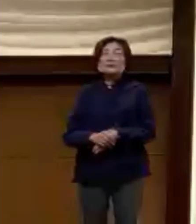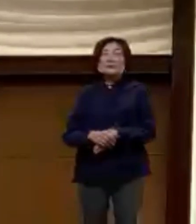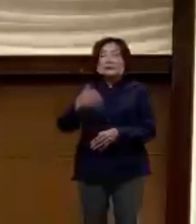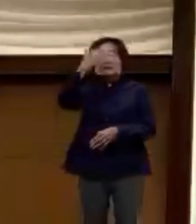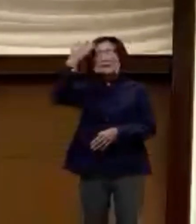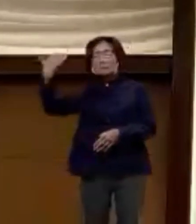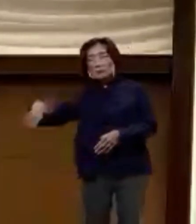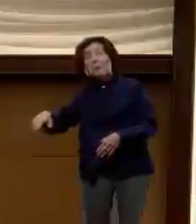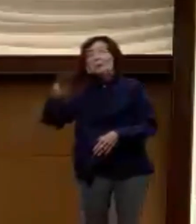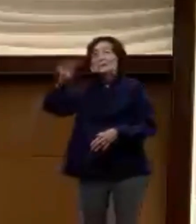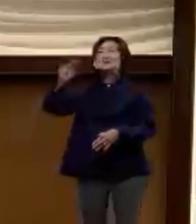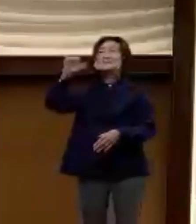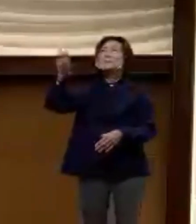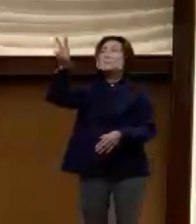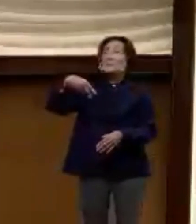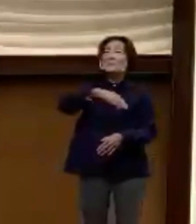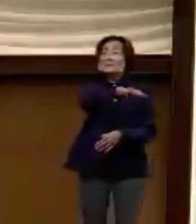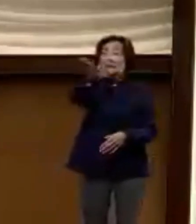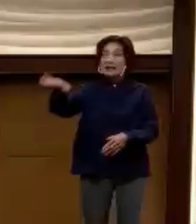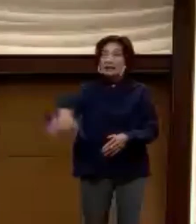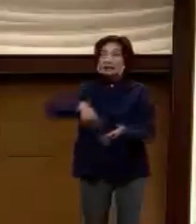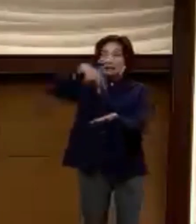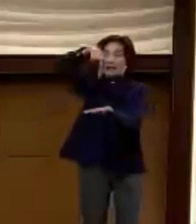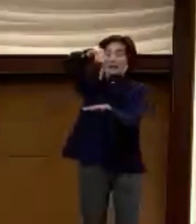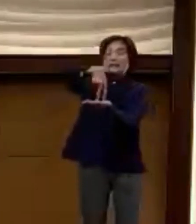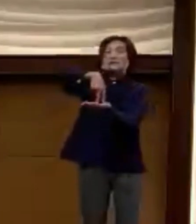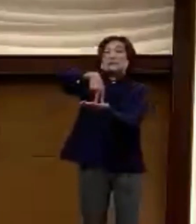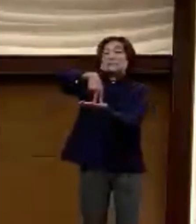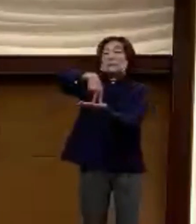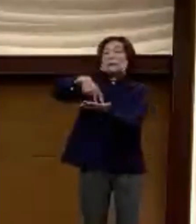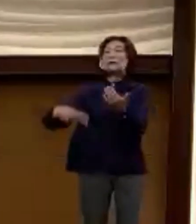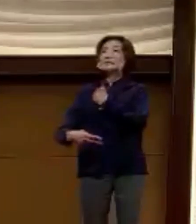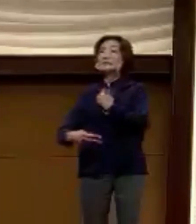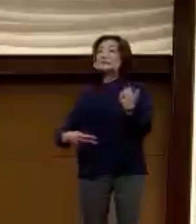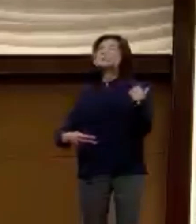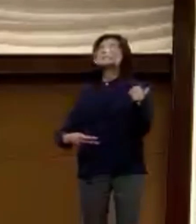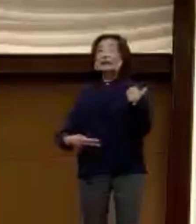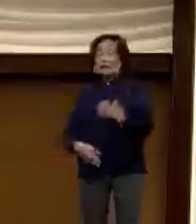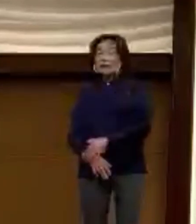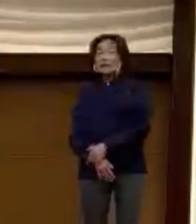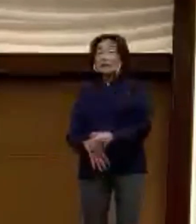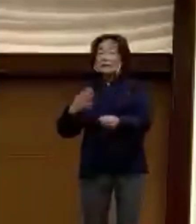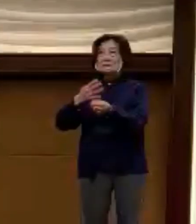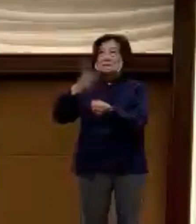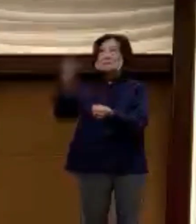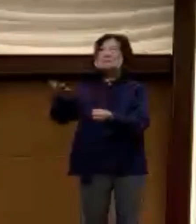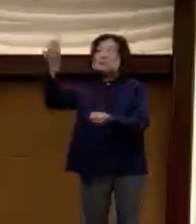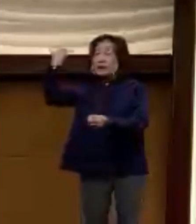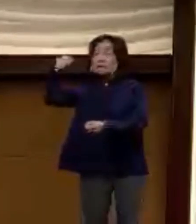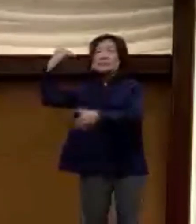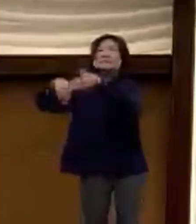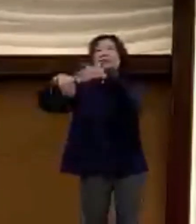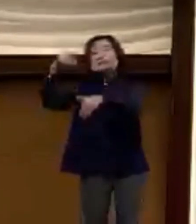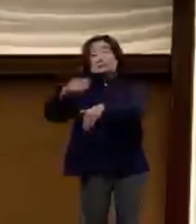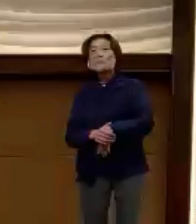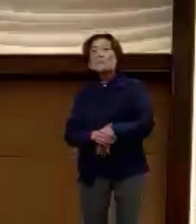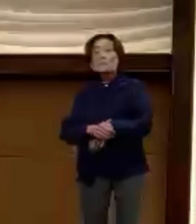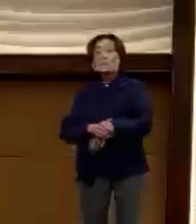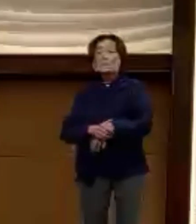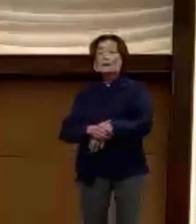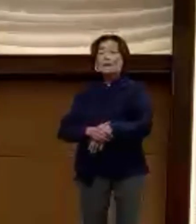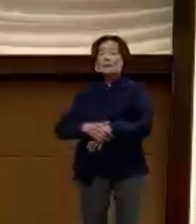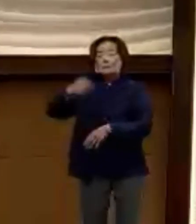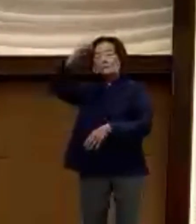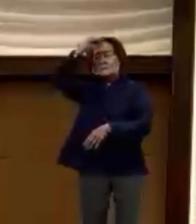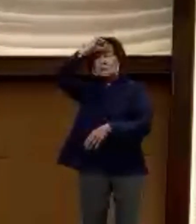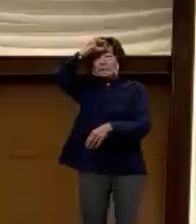ようやっと25秒皆さんの前で立つことができました。4年前の総選挙、難病